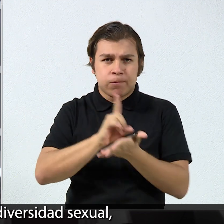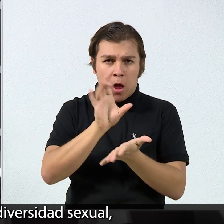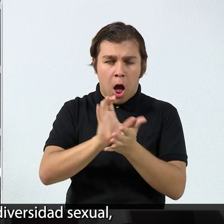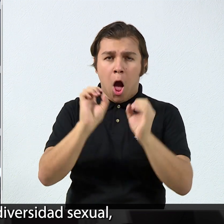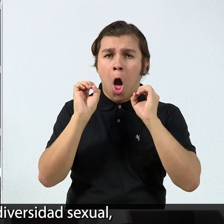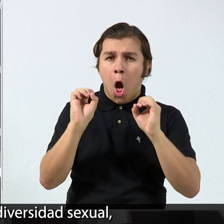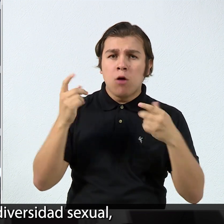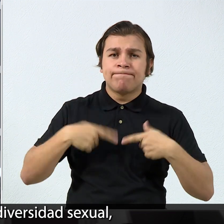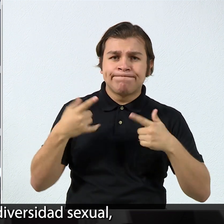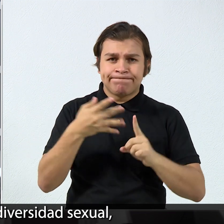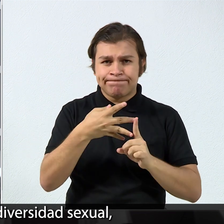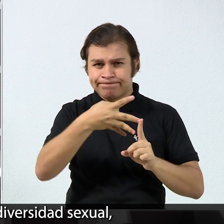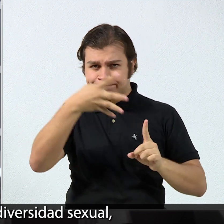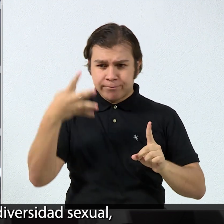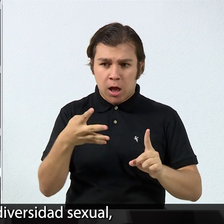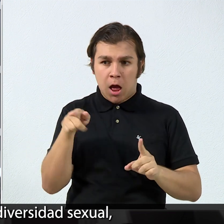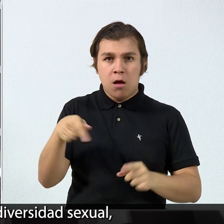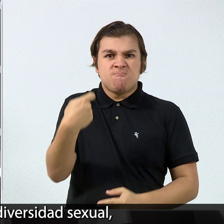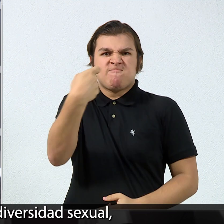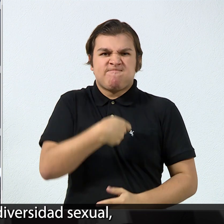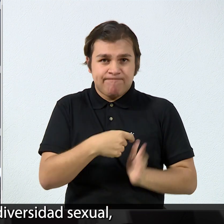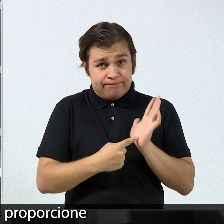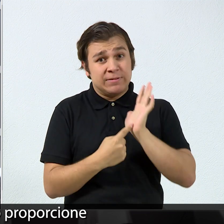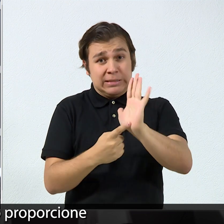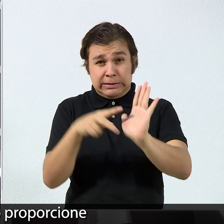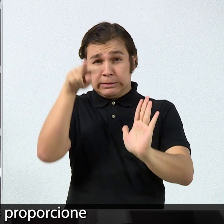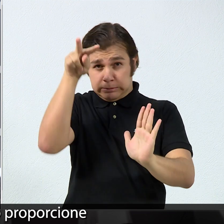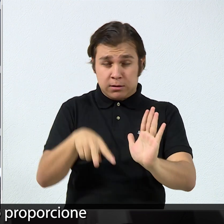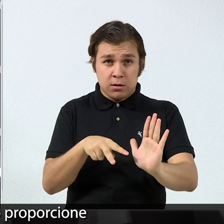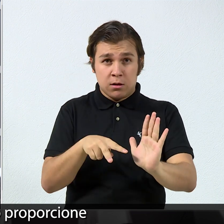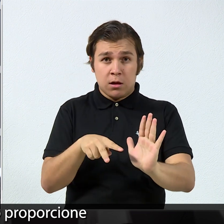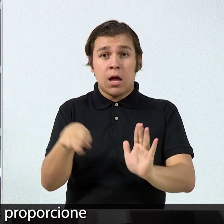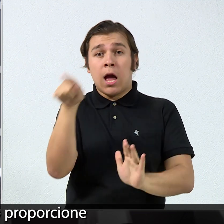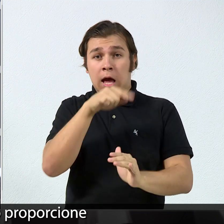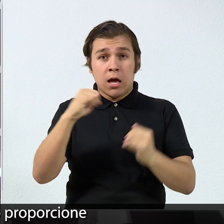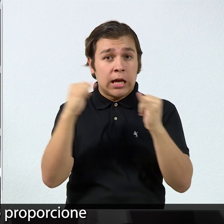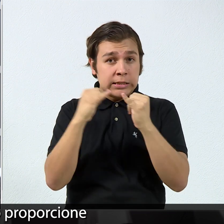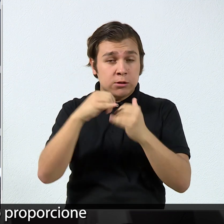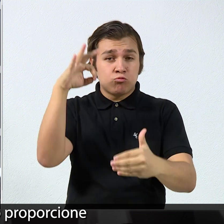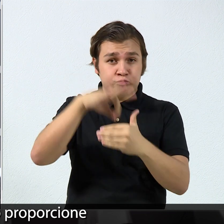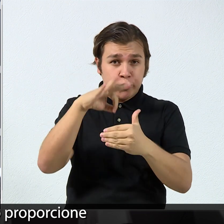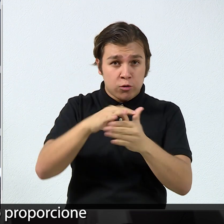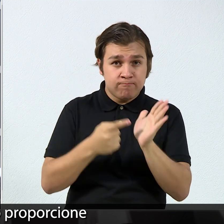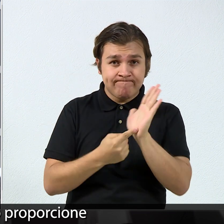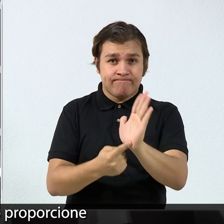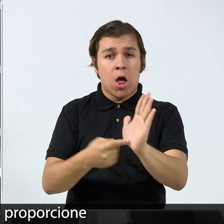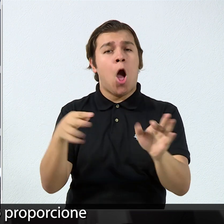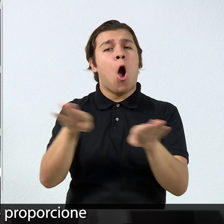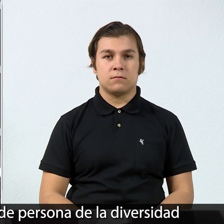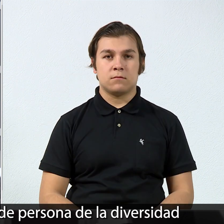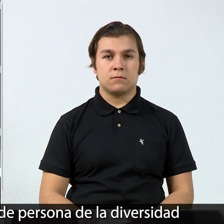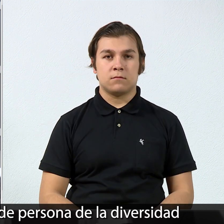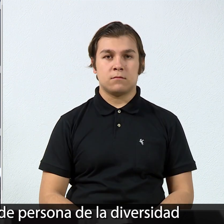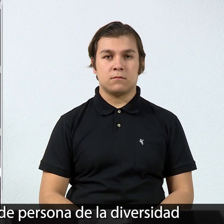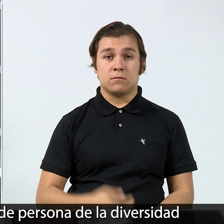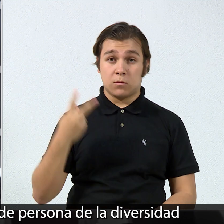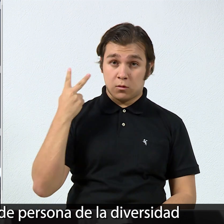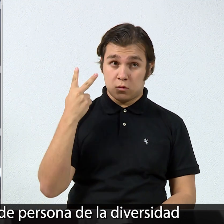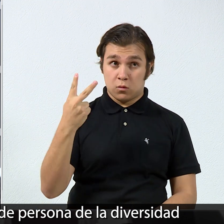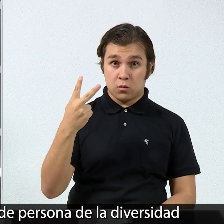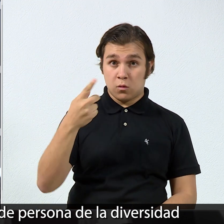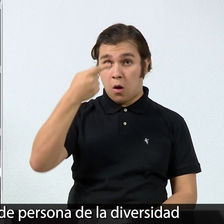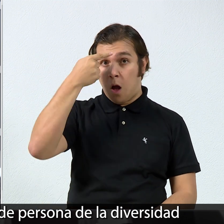persona de la diversidad sexual de acuerdo con el formato que al efecto proporcione el Instituto Electoral.